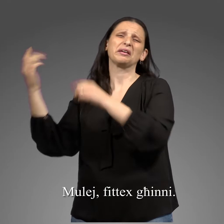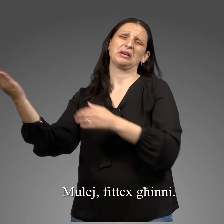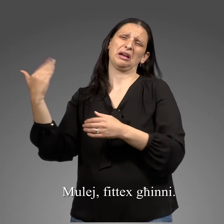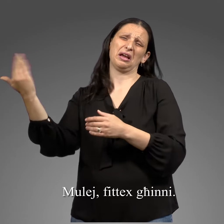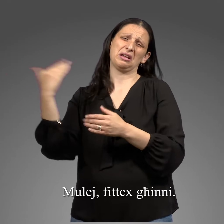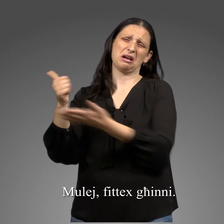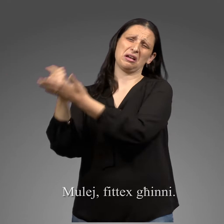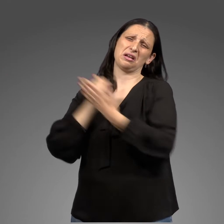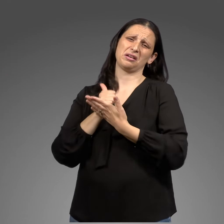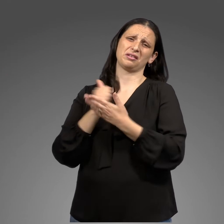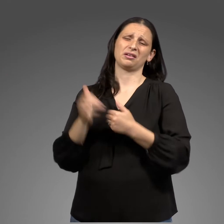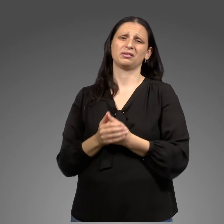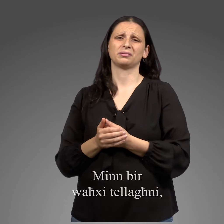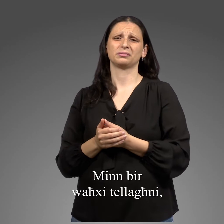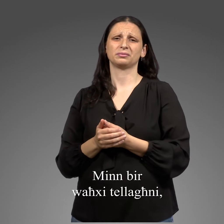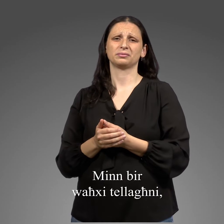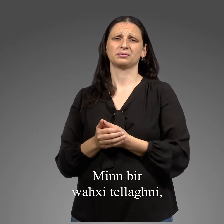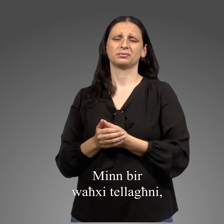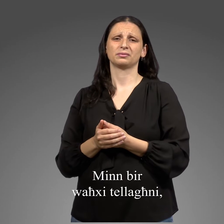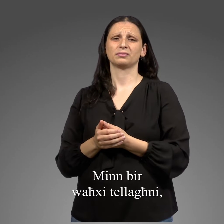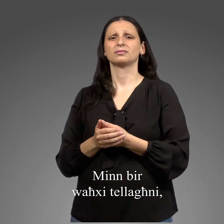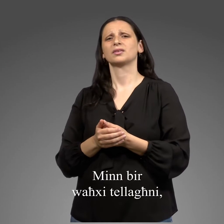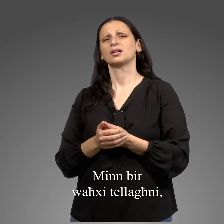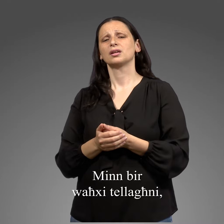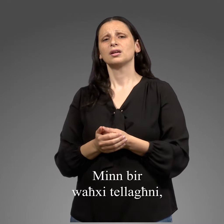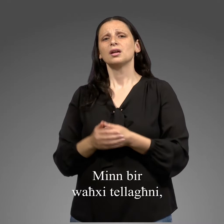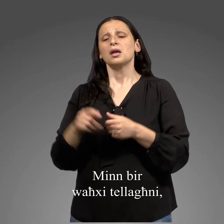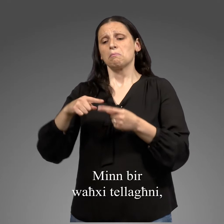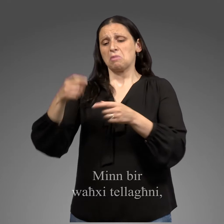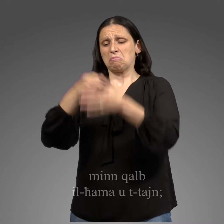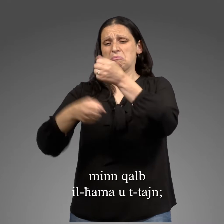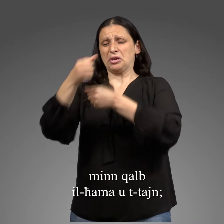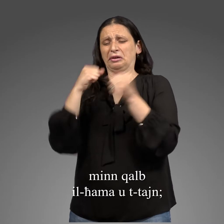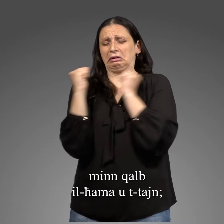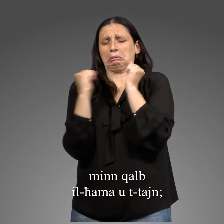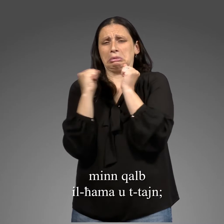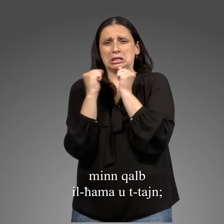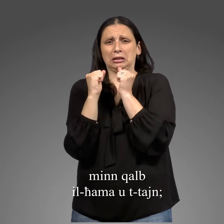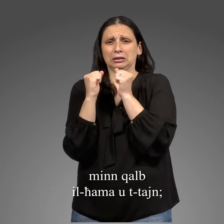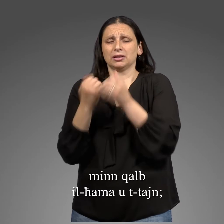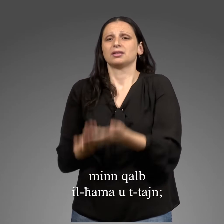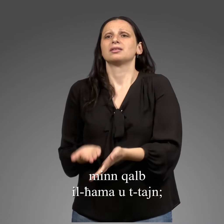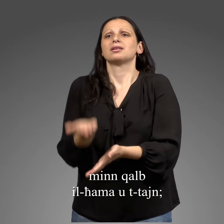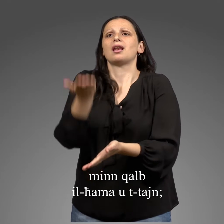-tashanni min-bir waxxi tal-lani min-qalp l-ħamaw t-tayn